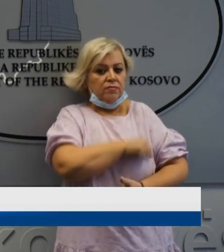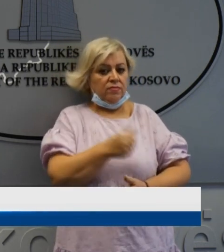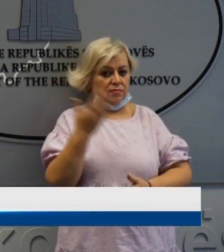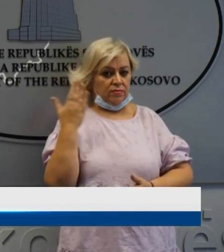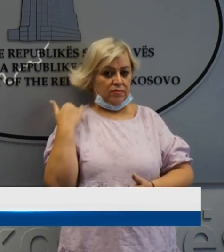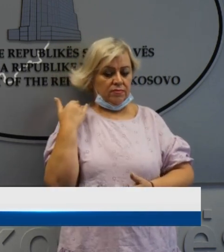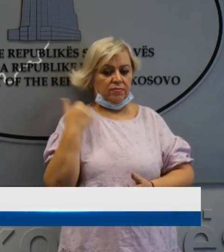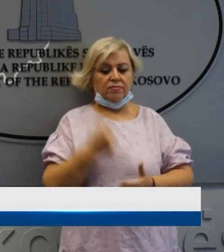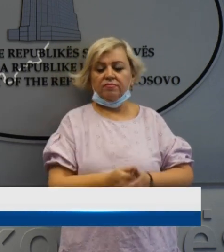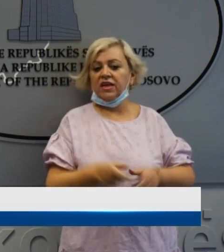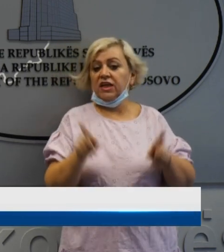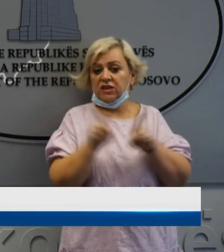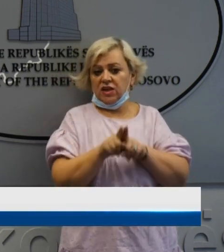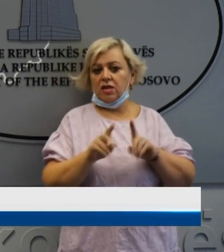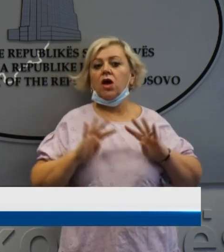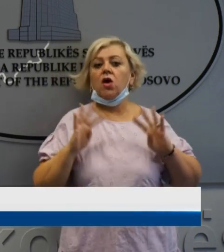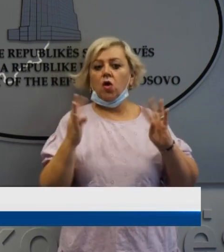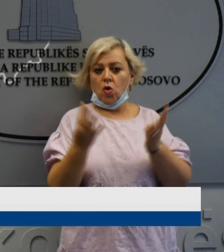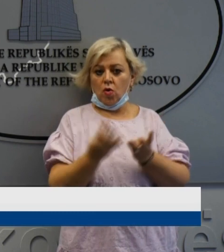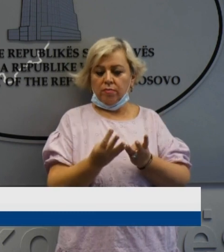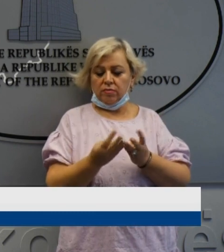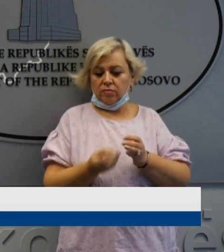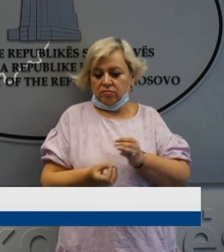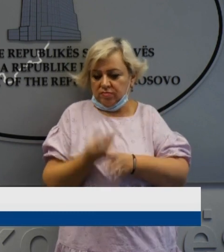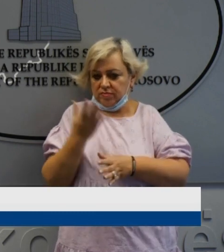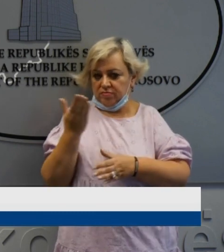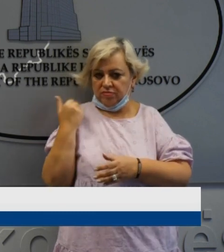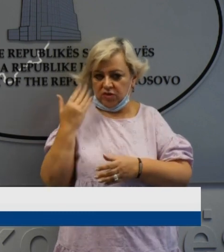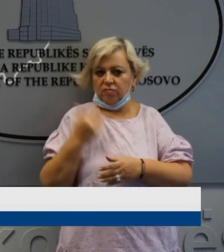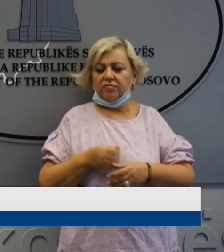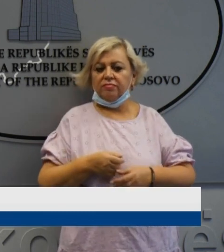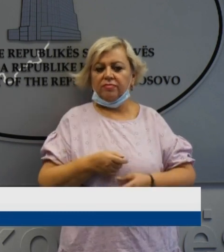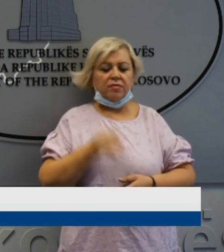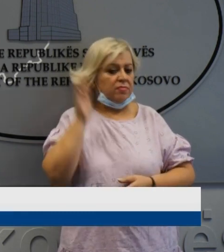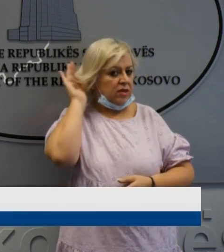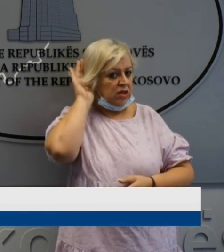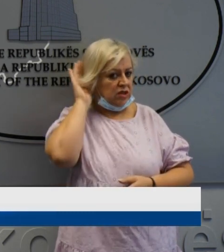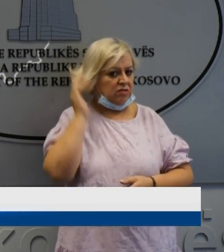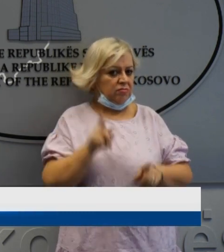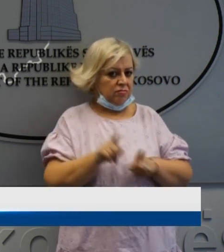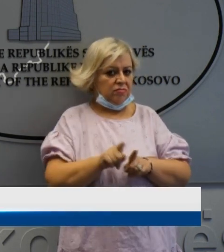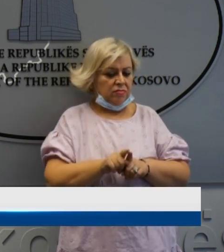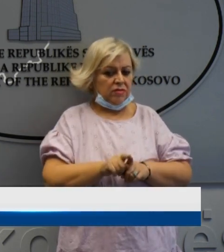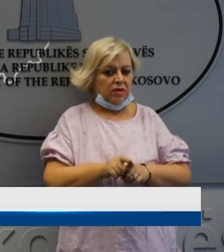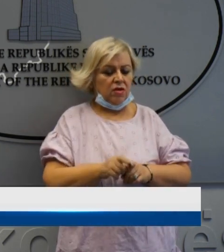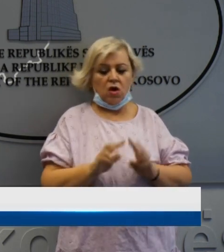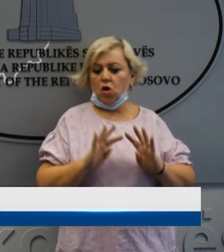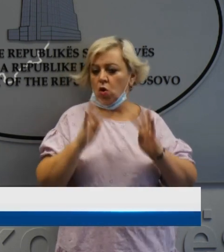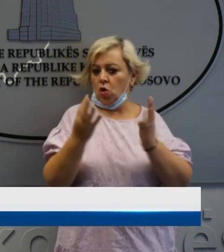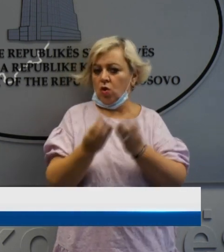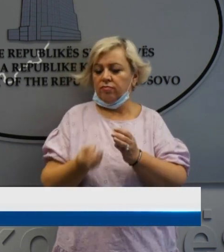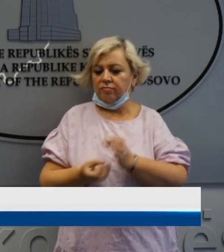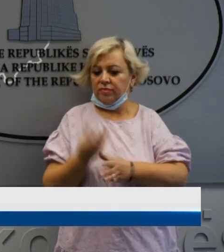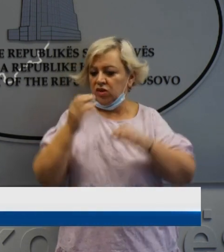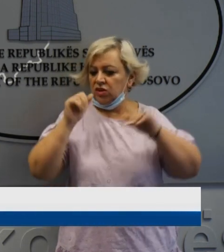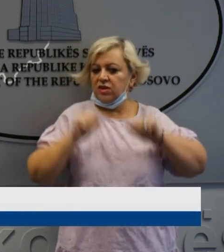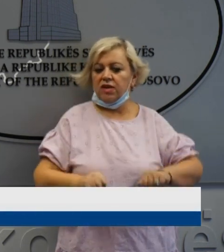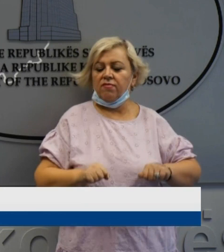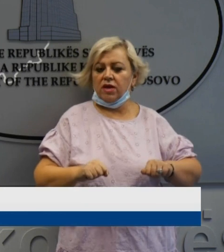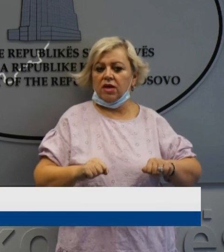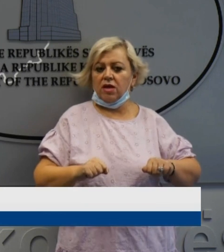kaluar, natyrisht, njëtin komitet e kam krijuar, edhe unë sa kam qenë minister, i njëti komitet pastaj është krijuar edhe nga